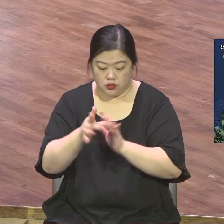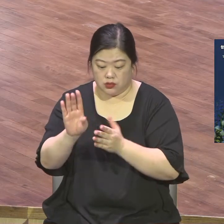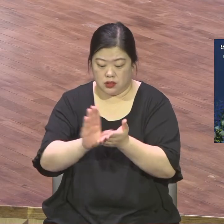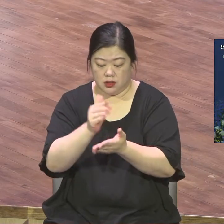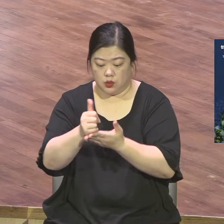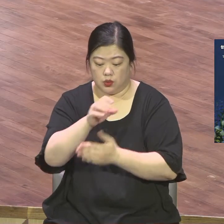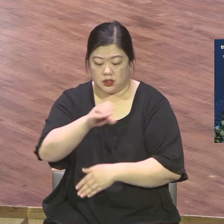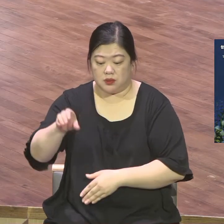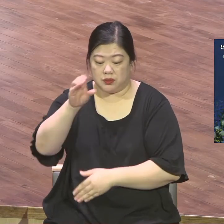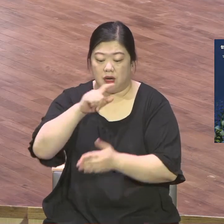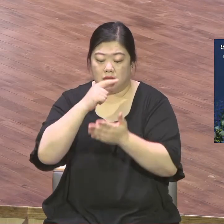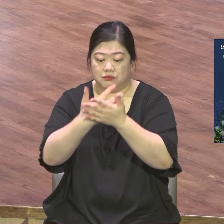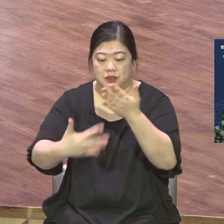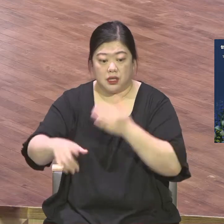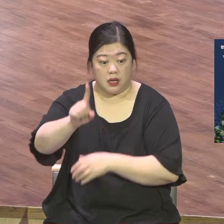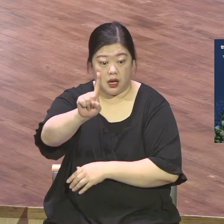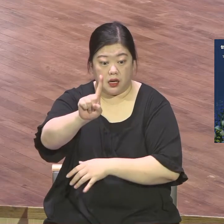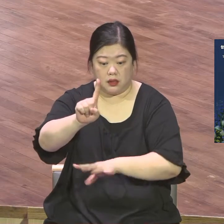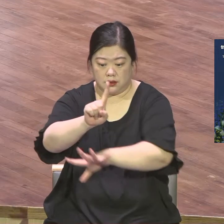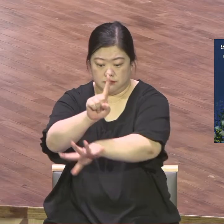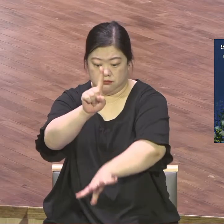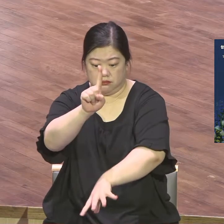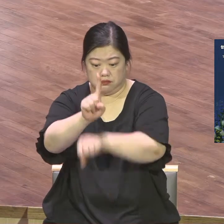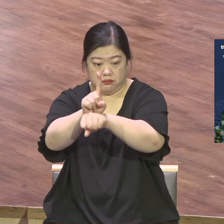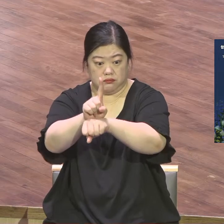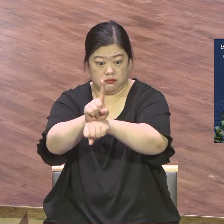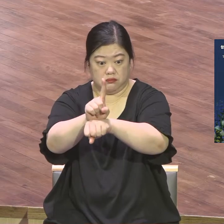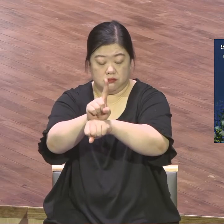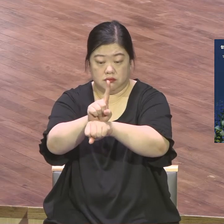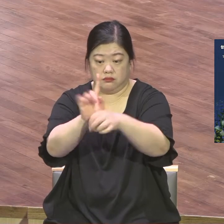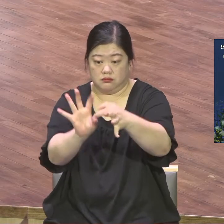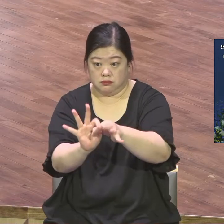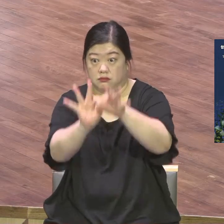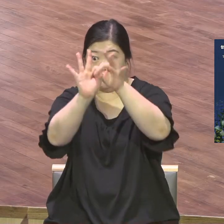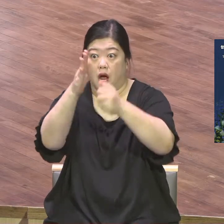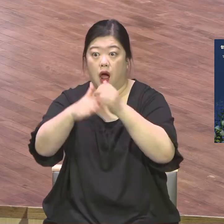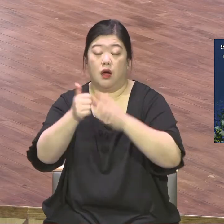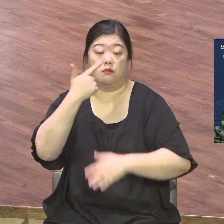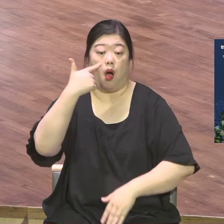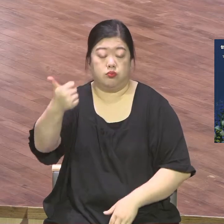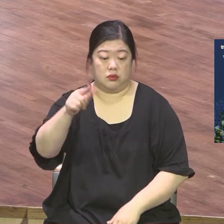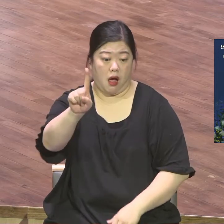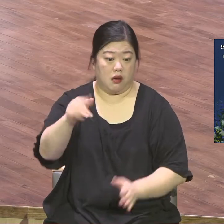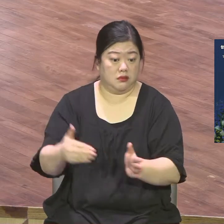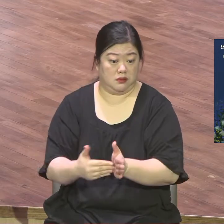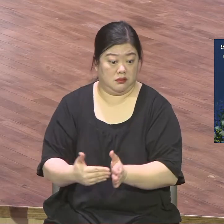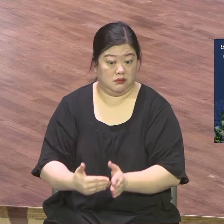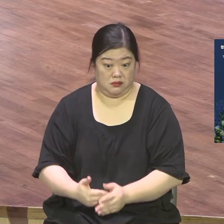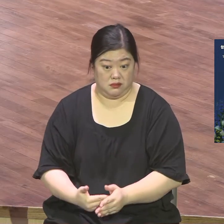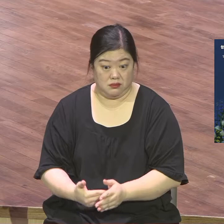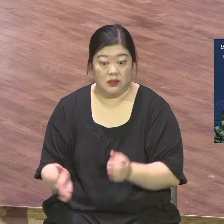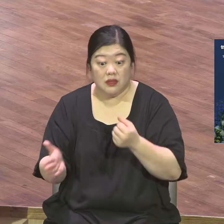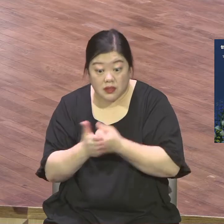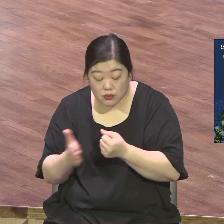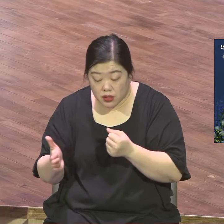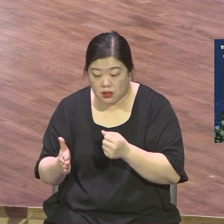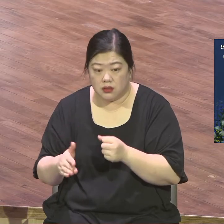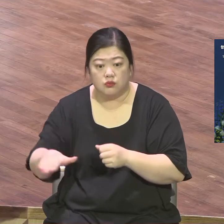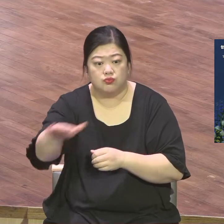이제는 영적인 혈연 관계가 맺혀졌다. 예수 믿는 수. 그래서 이 초대교회 다 형제